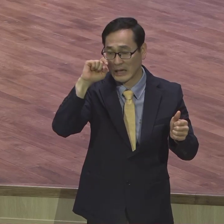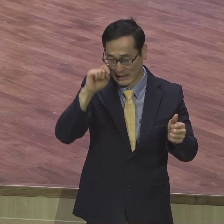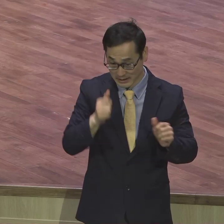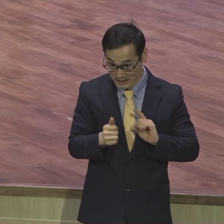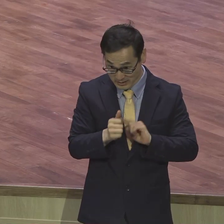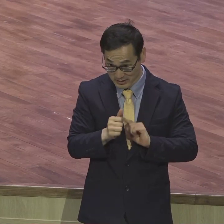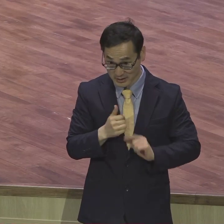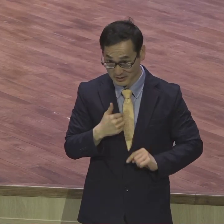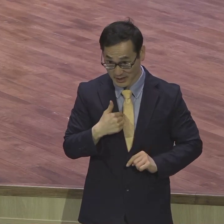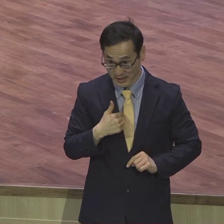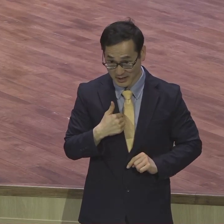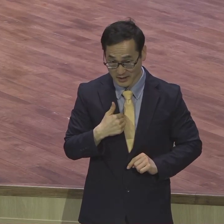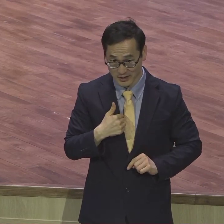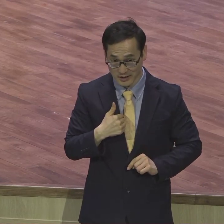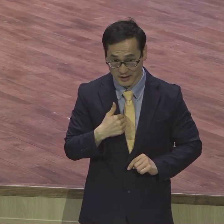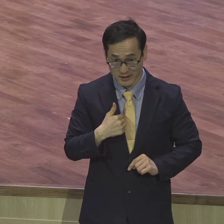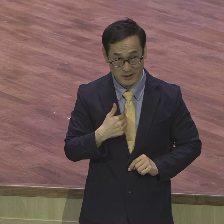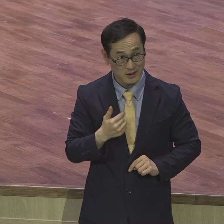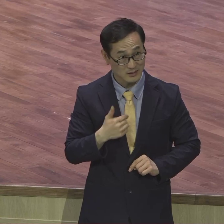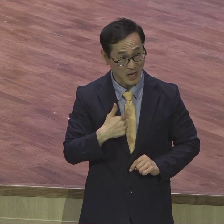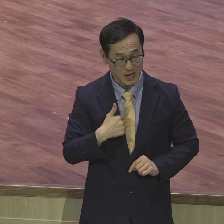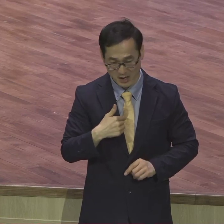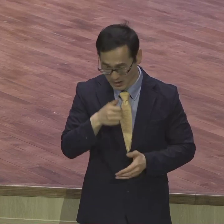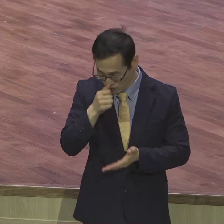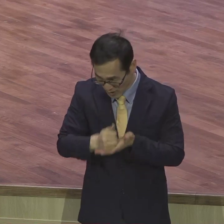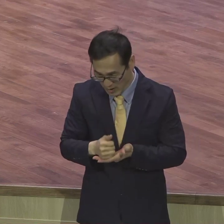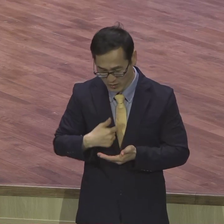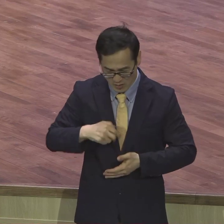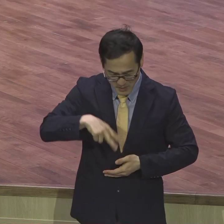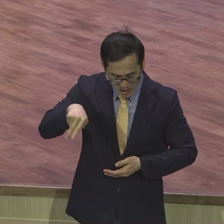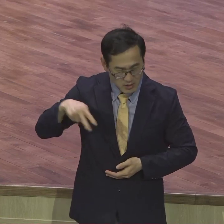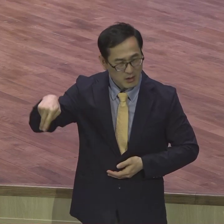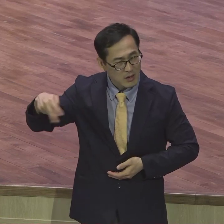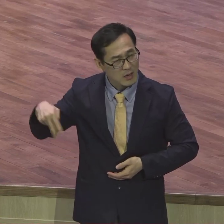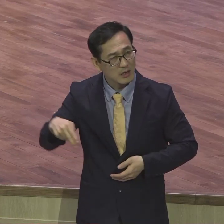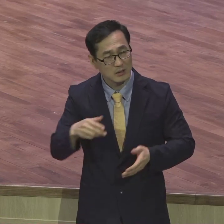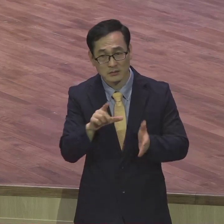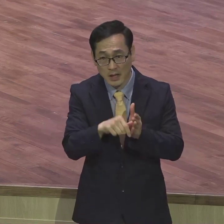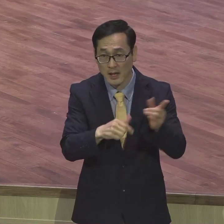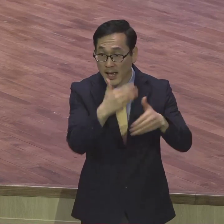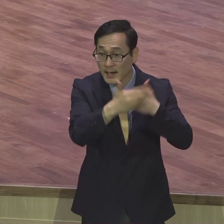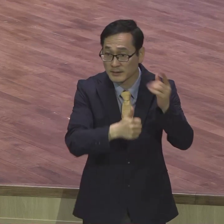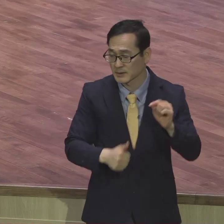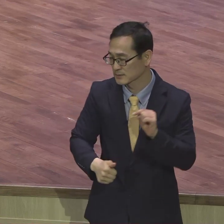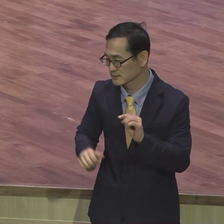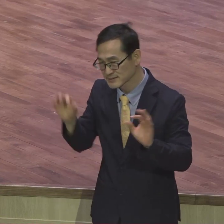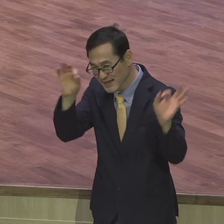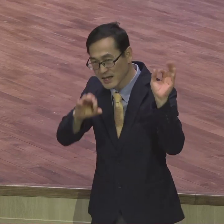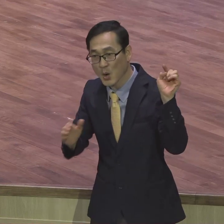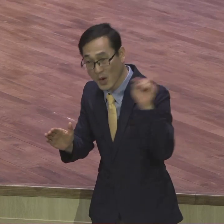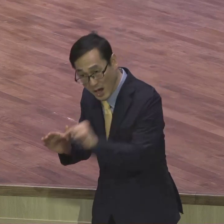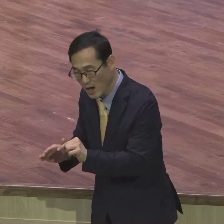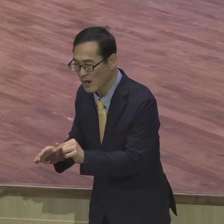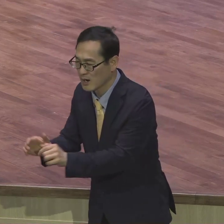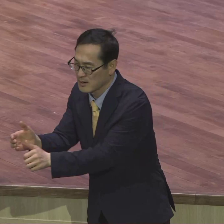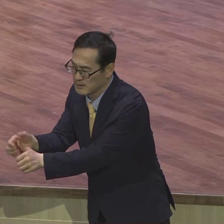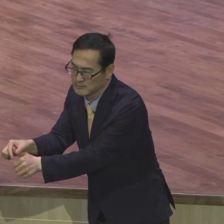자기를 찾아오신 조건 없는 하나님의 큰 사랑을 뭐라고 표현했냐. 하나님의 명렬한 사랑을 표현했어요.